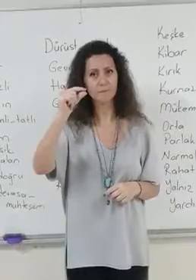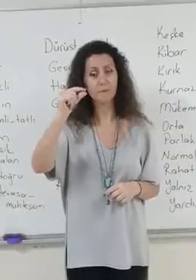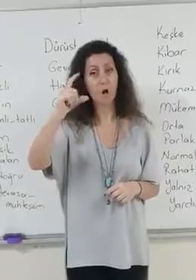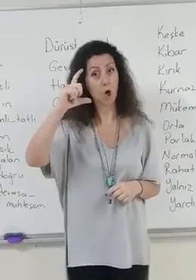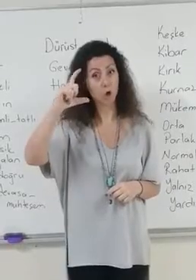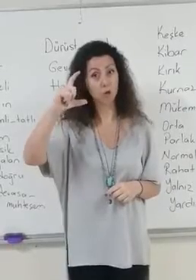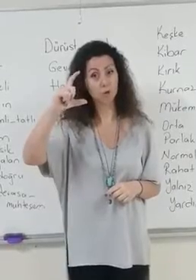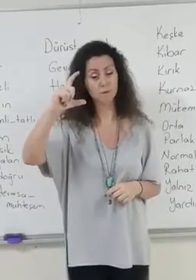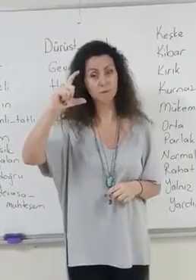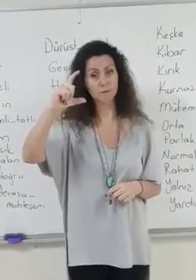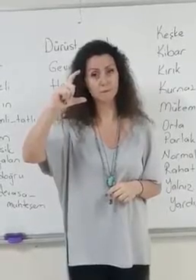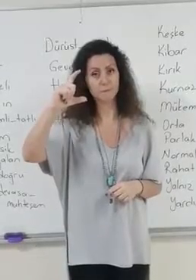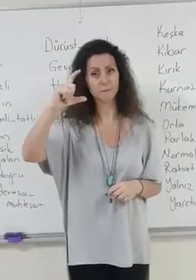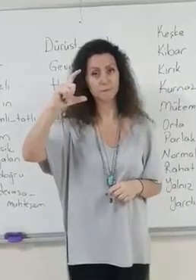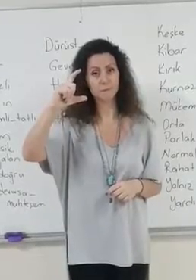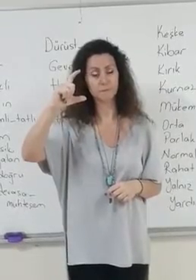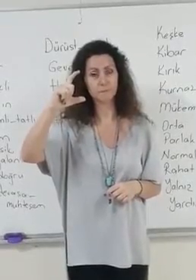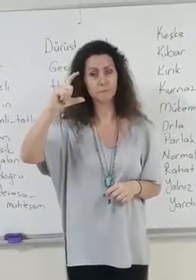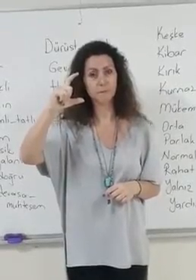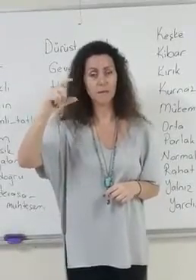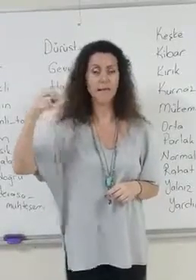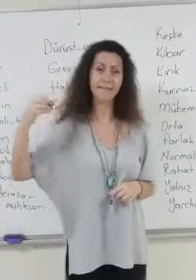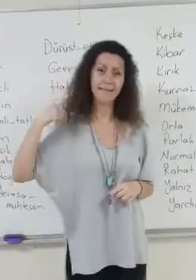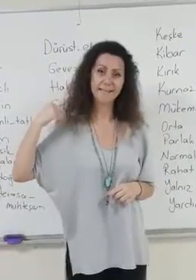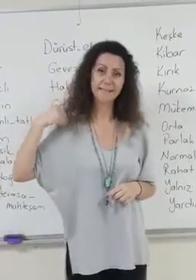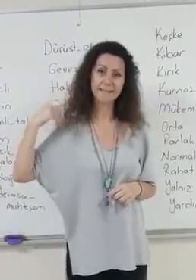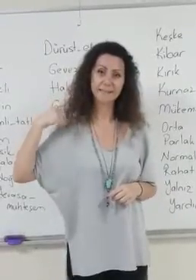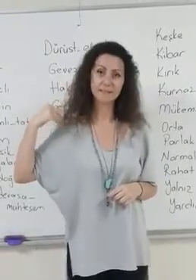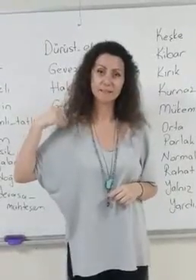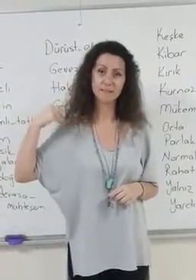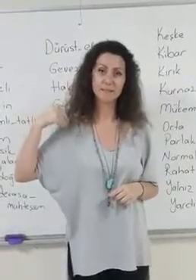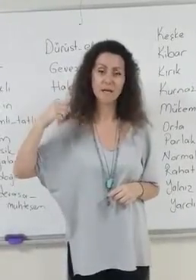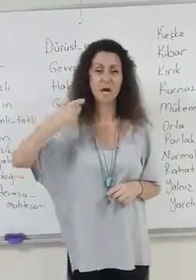kalın, yeni, eski,